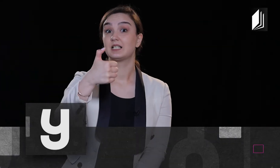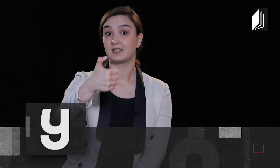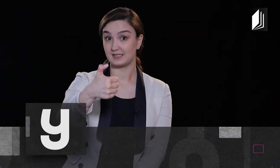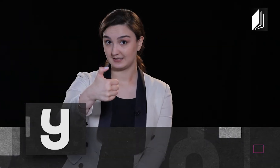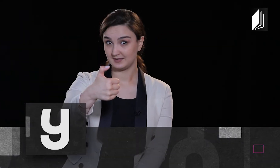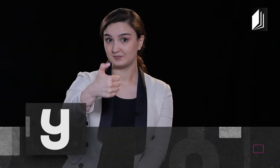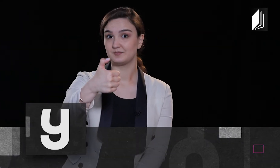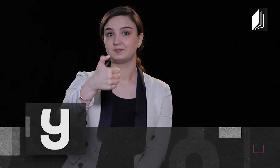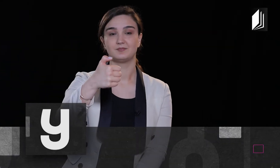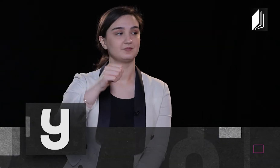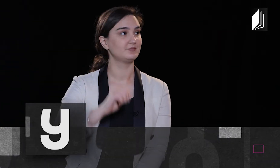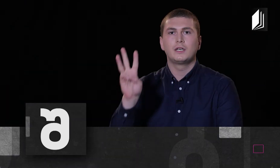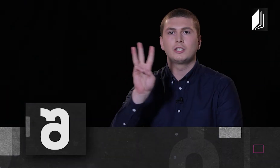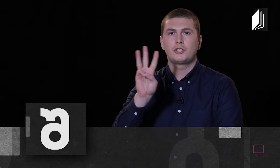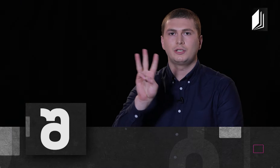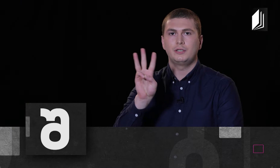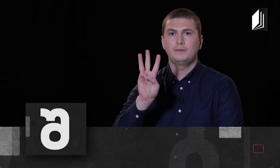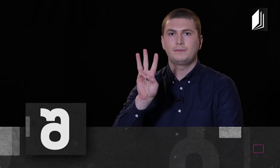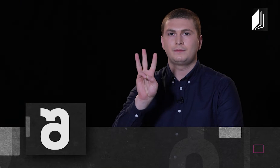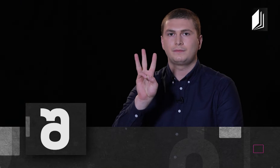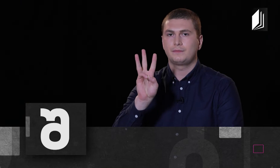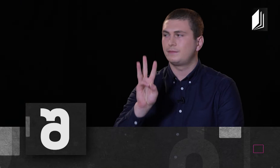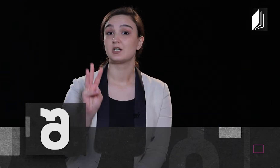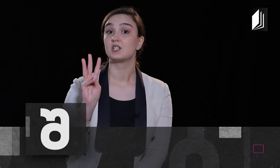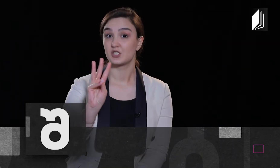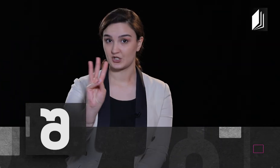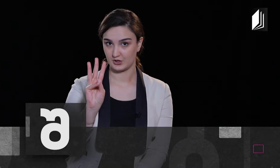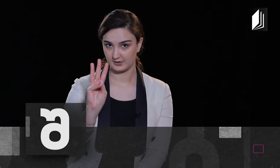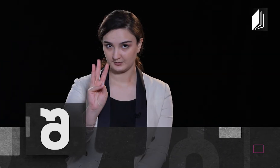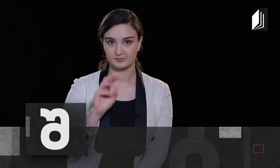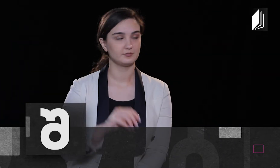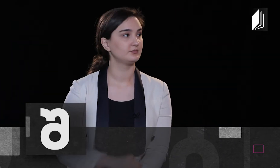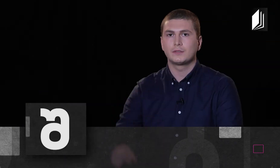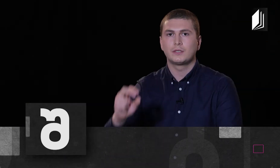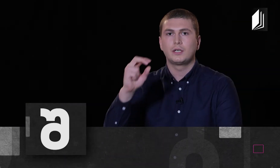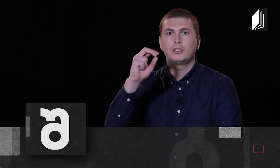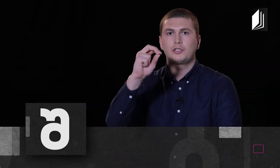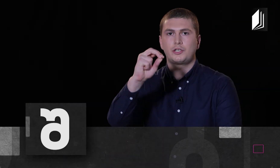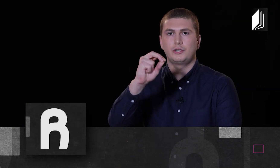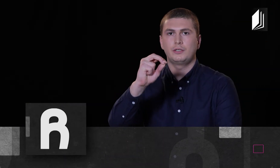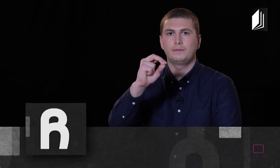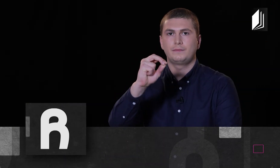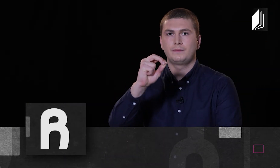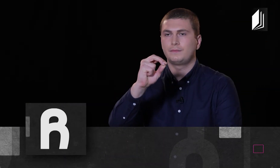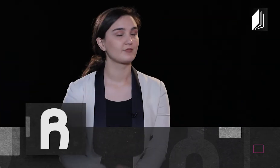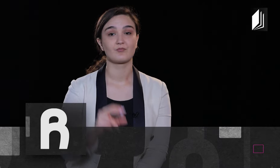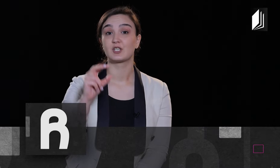Q Ş Ş Ç